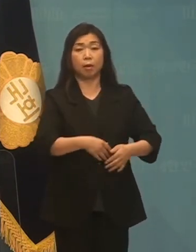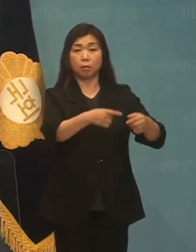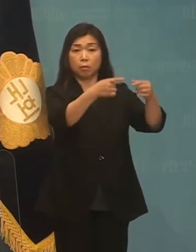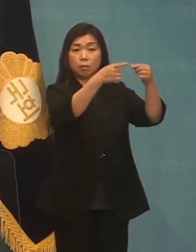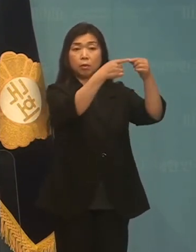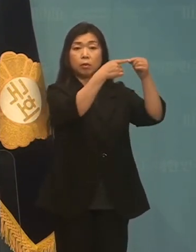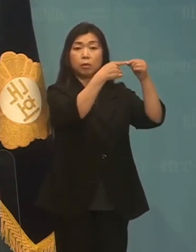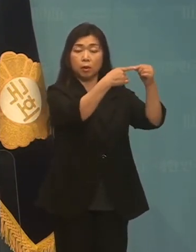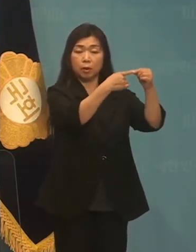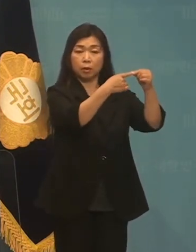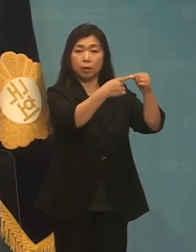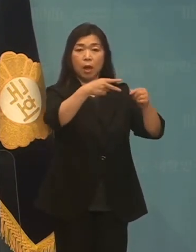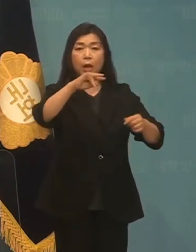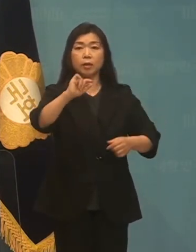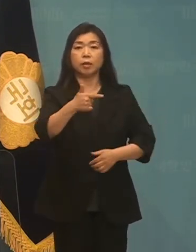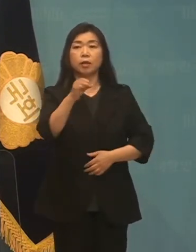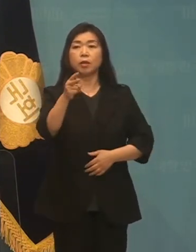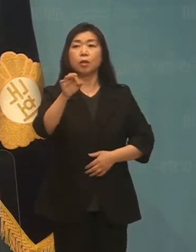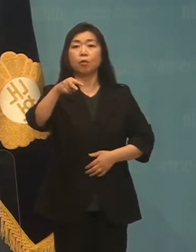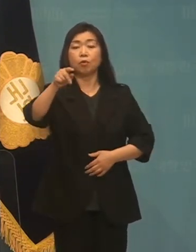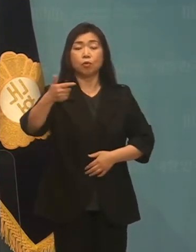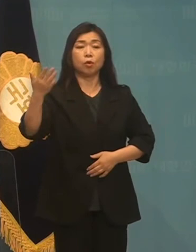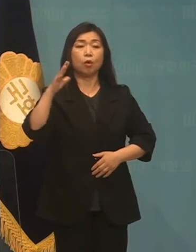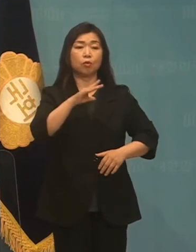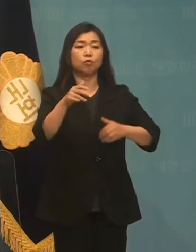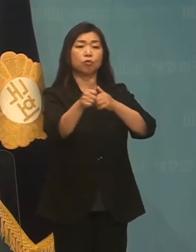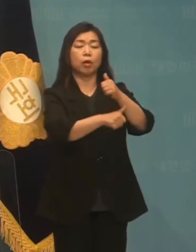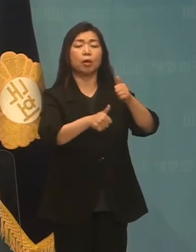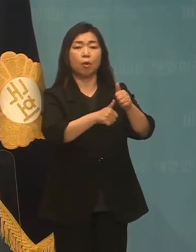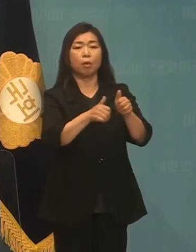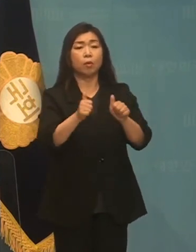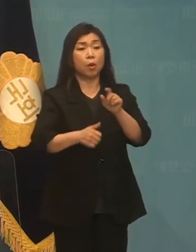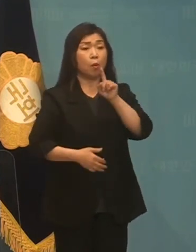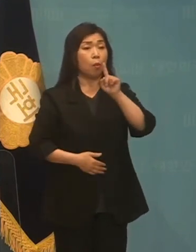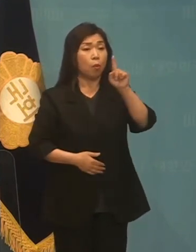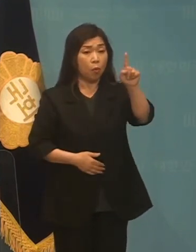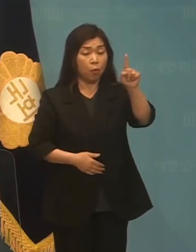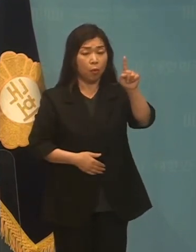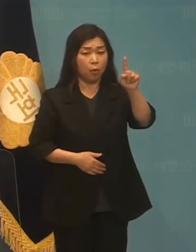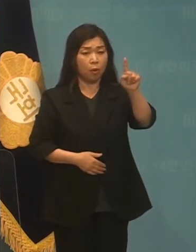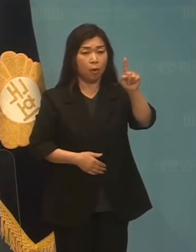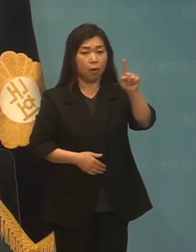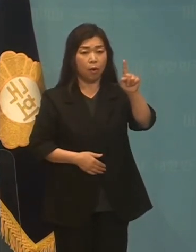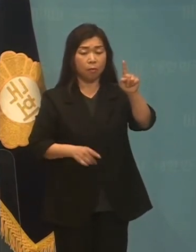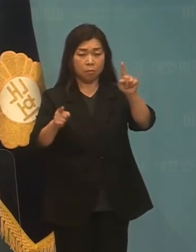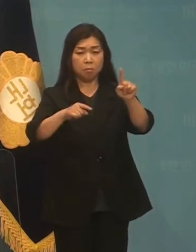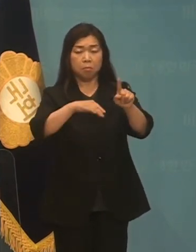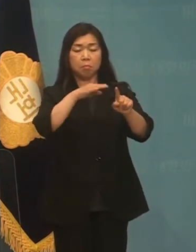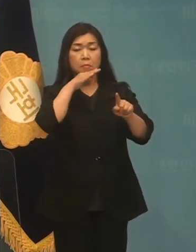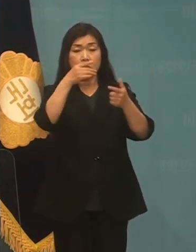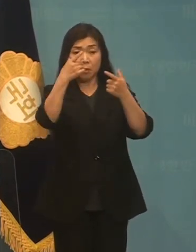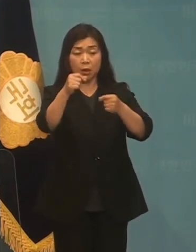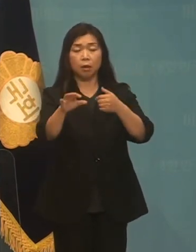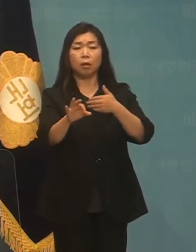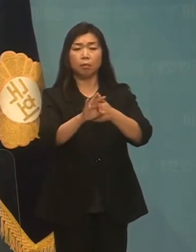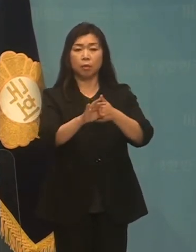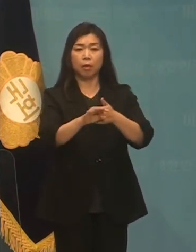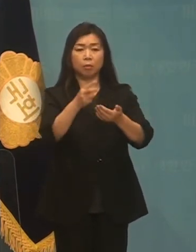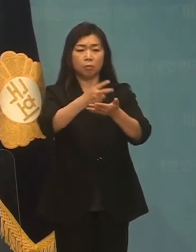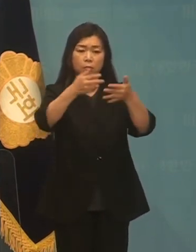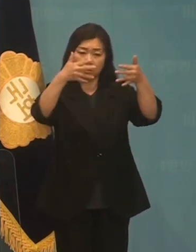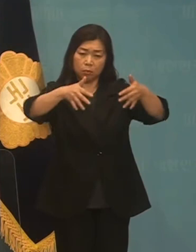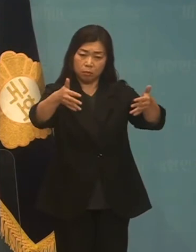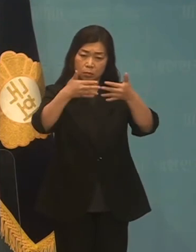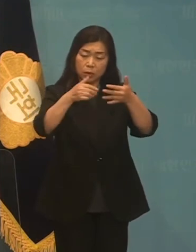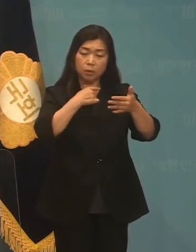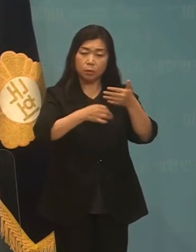첫째, 신영수 전 의원의 고소가 성립하기 위해 전제로서 신영수